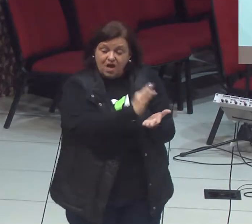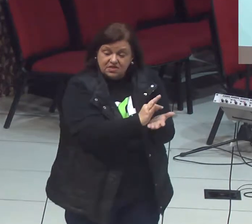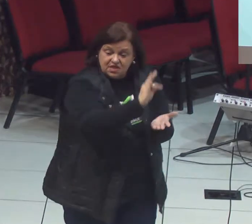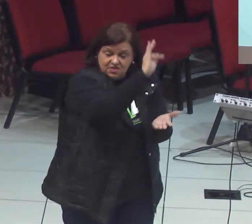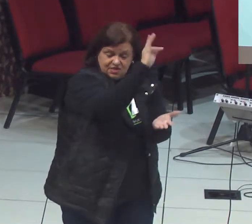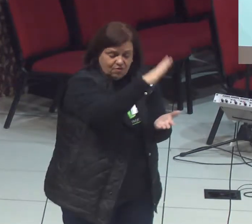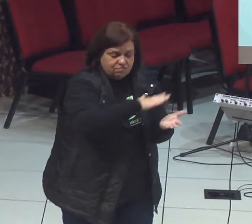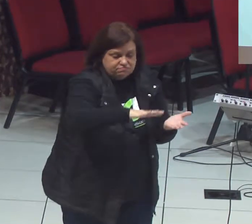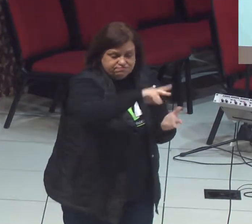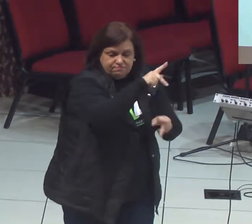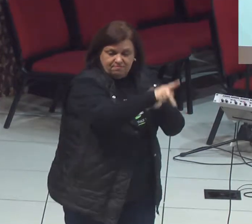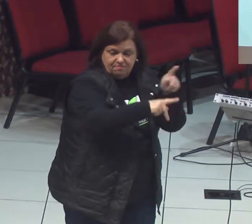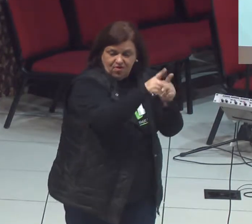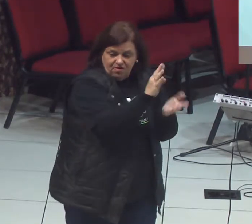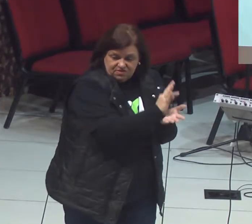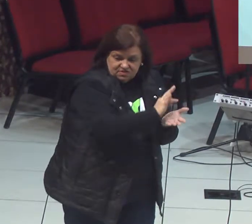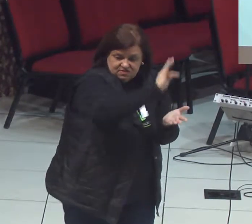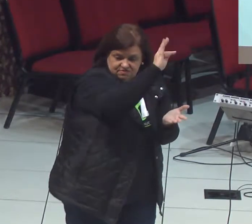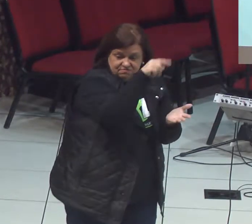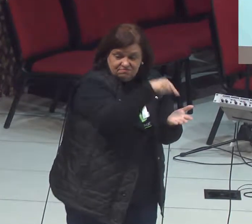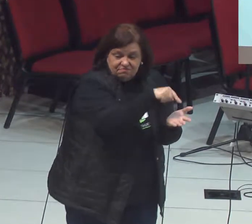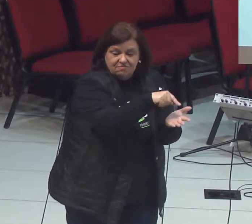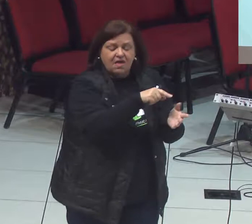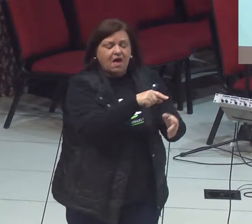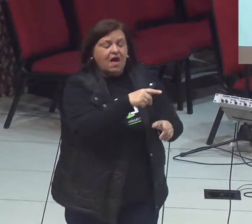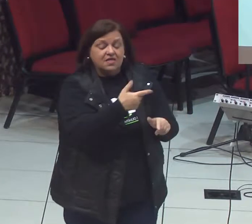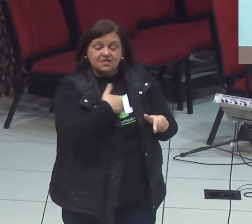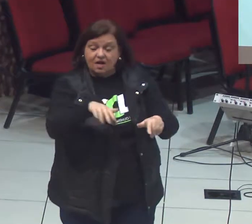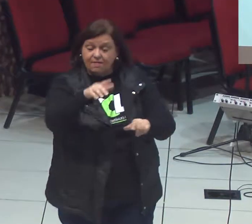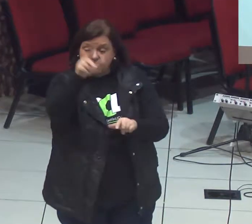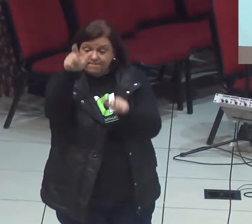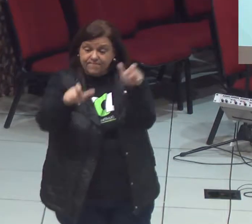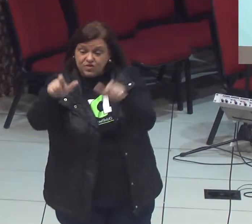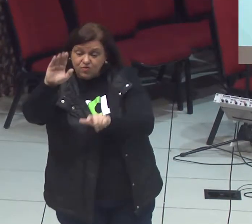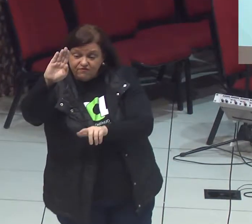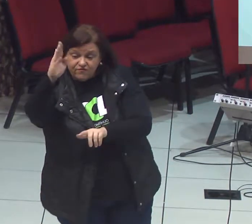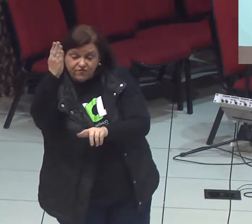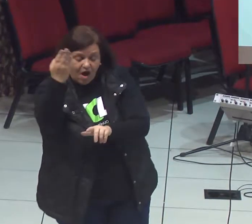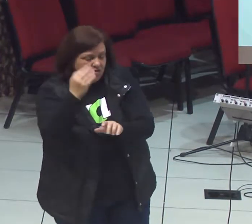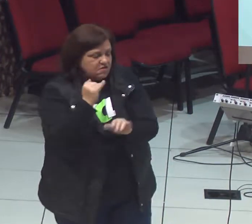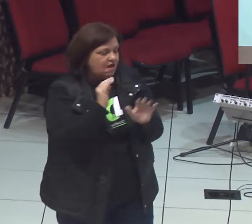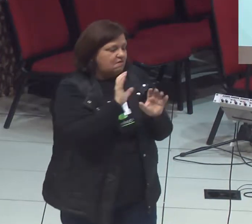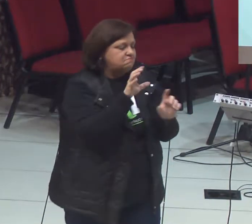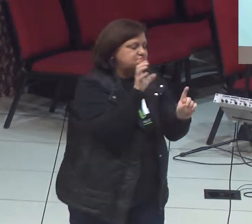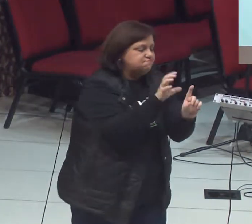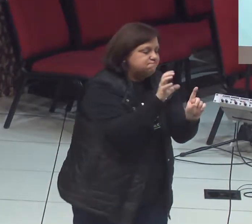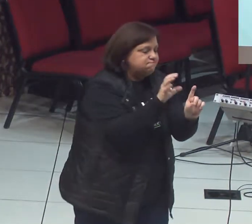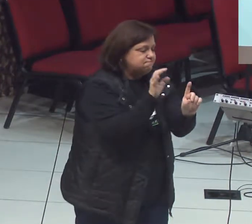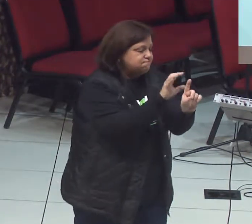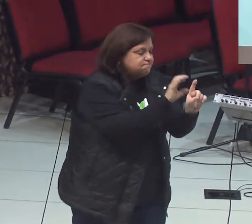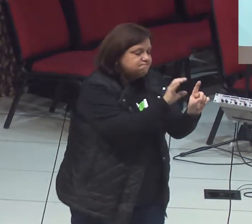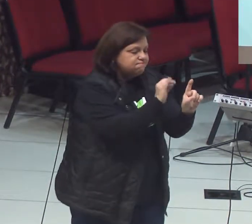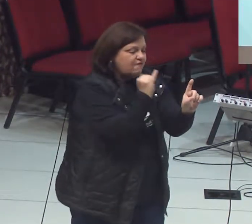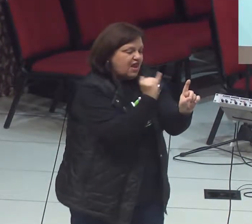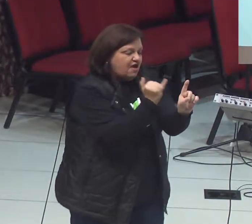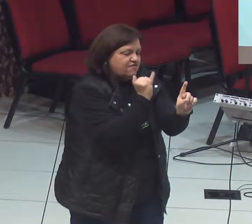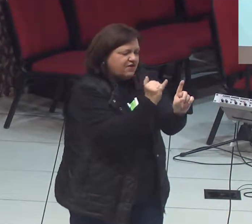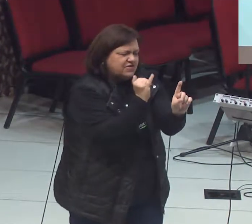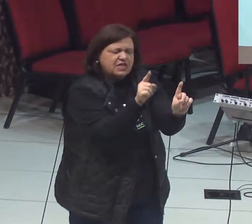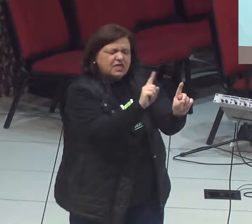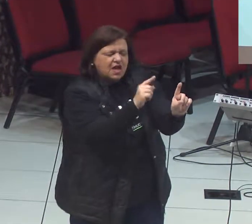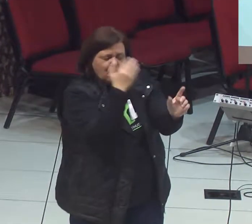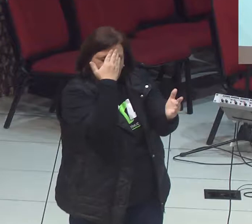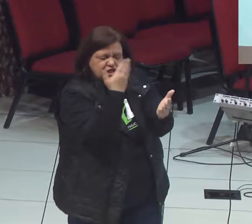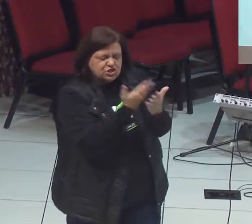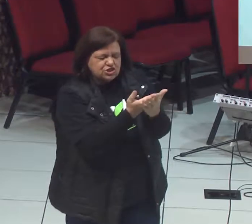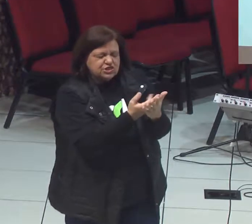E eles estavam sendo confundidos e equivocadas quanto à segunda vinda de Jesus. E muitos estavam sendo abalados de tal